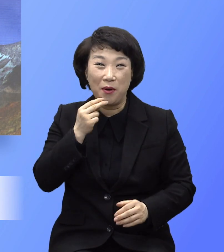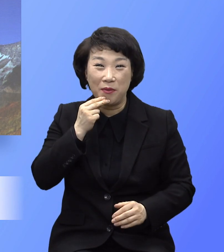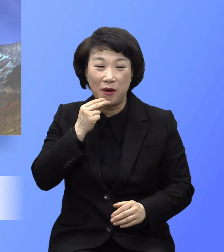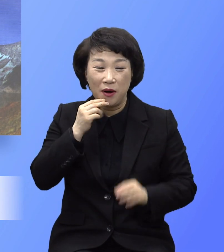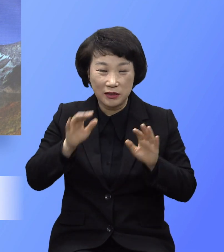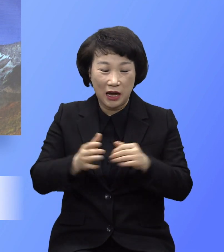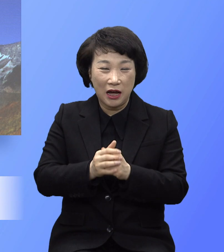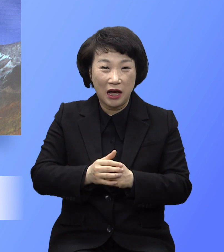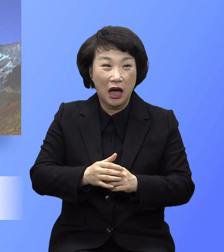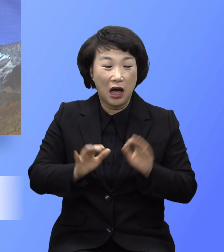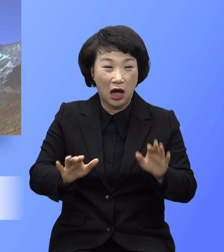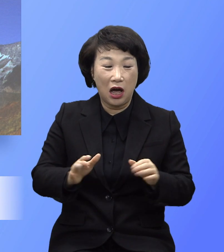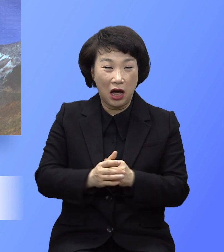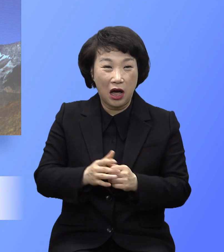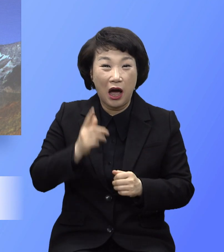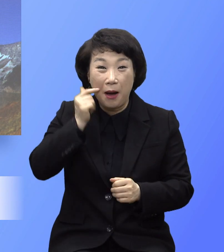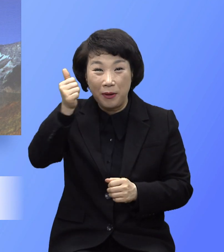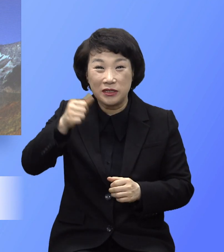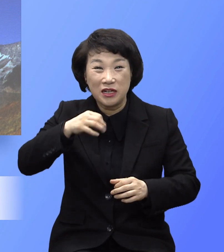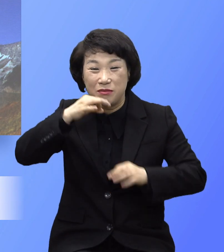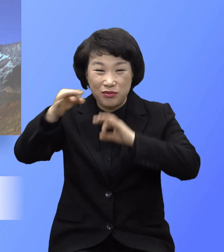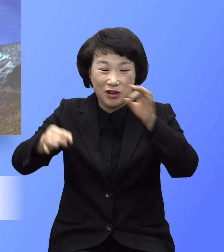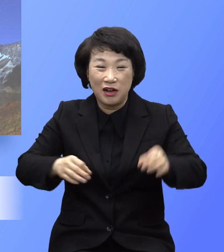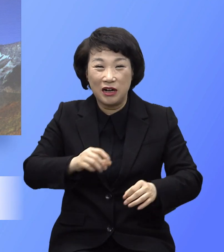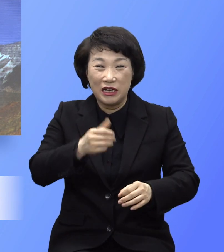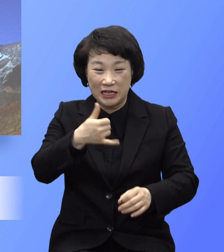우리 아버지가 우리 형님 부르시는구나.